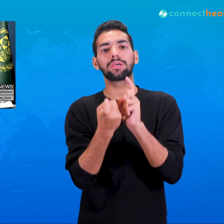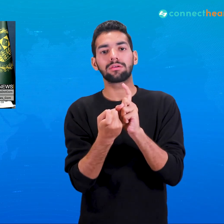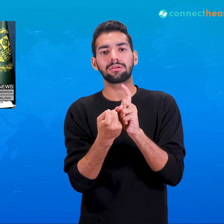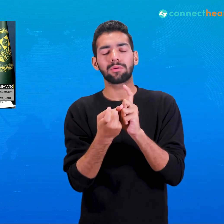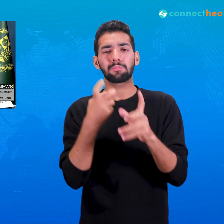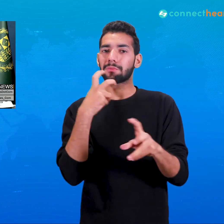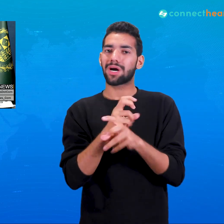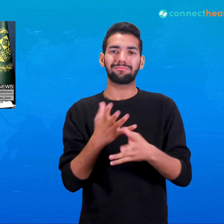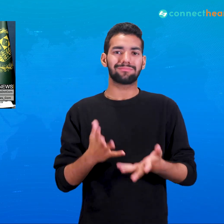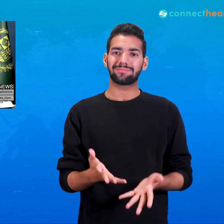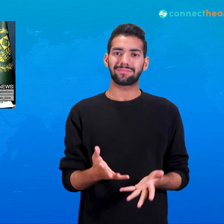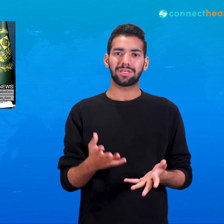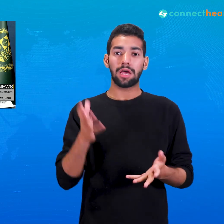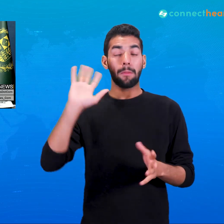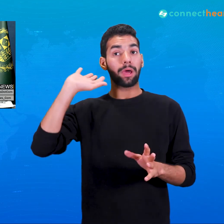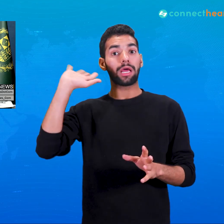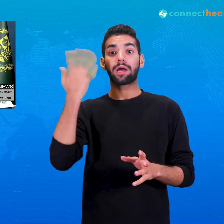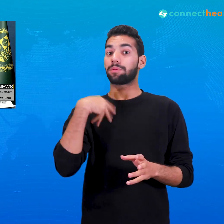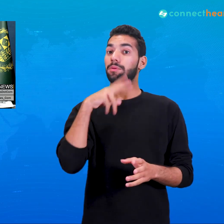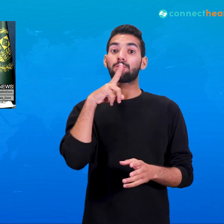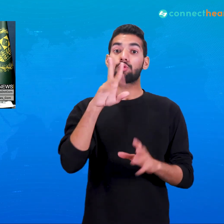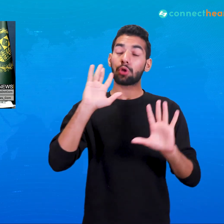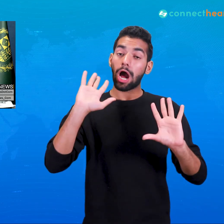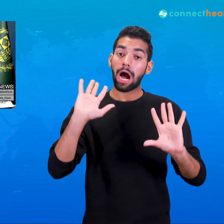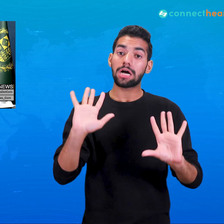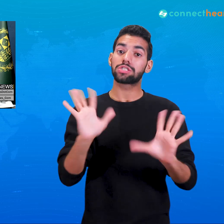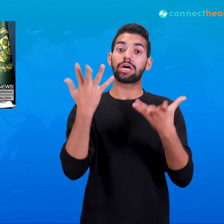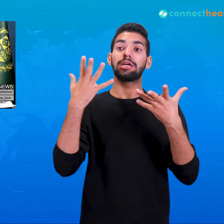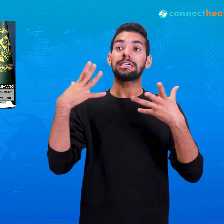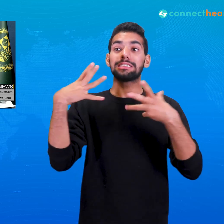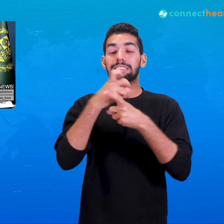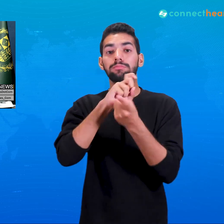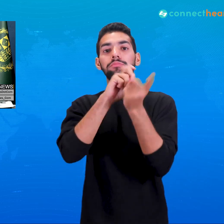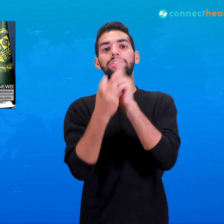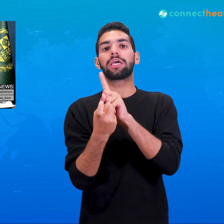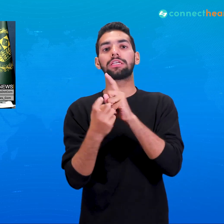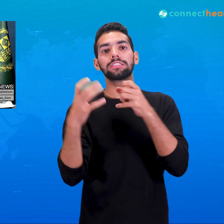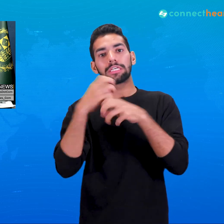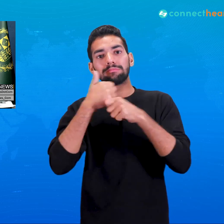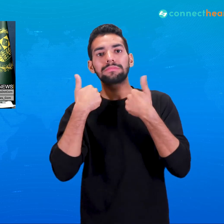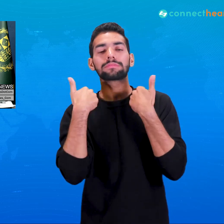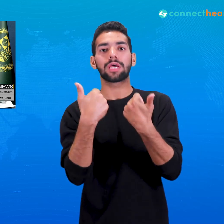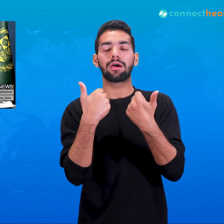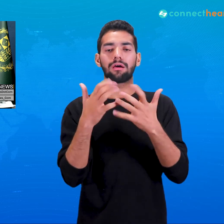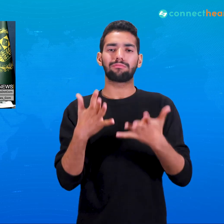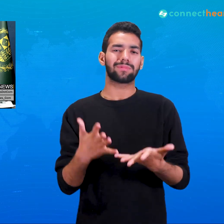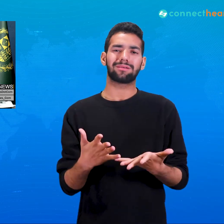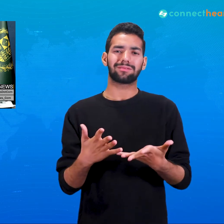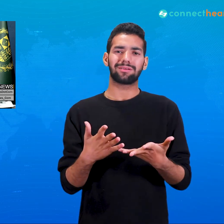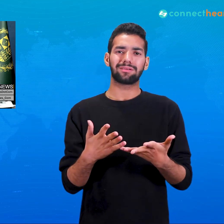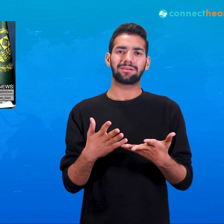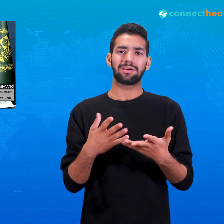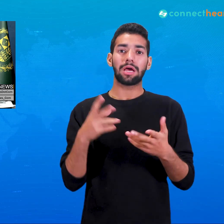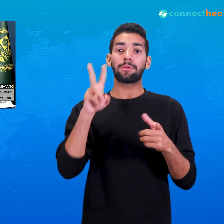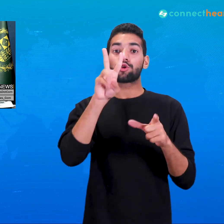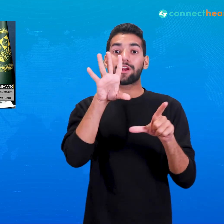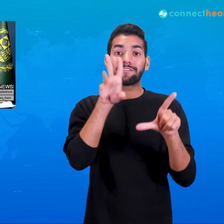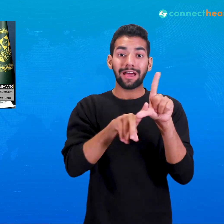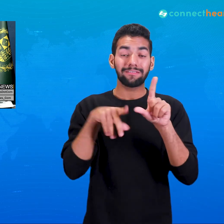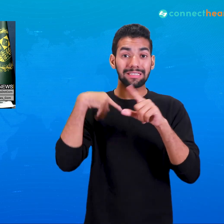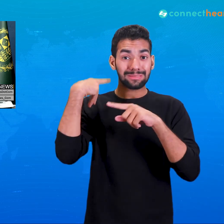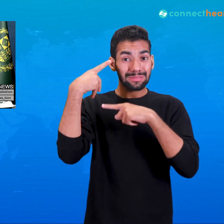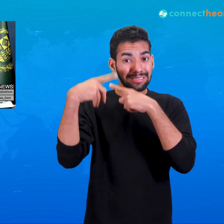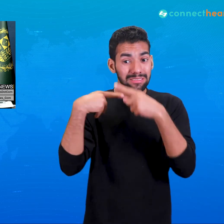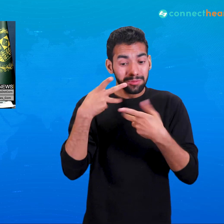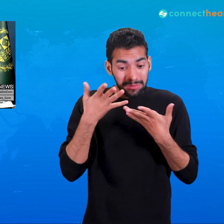کر دینی ہے۔ دیکھیں میں نے تو یہ کبھی آپ کو نہیں کہا تھا کہ ایک دم یا دودھ کی نہریں بہہ جائیں گی۔ میں نے تو